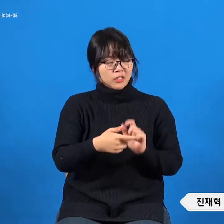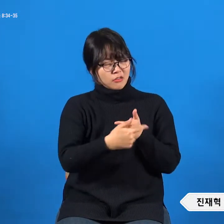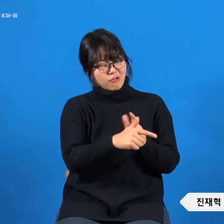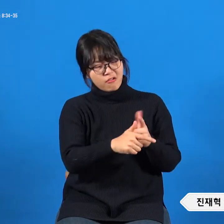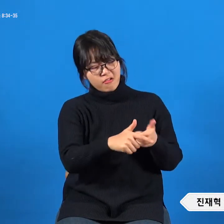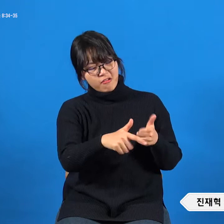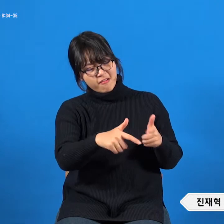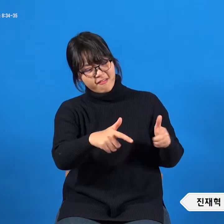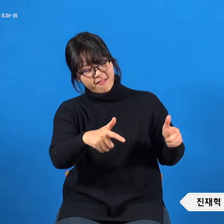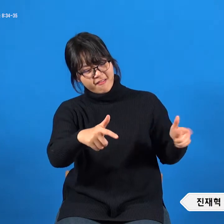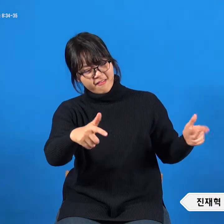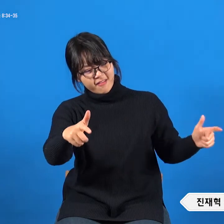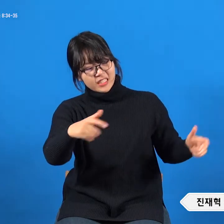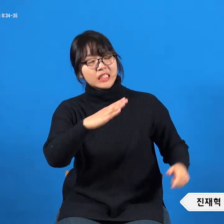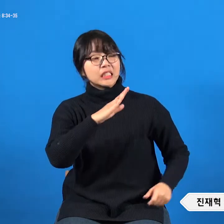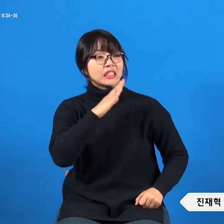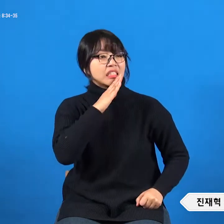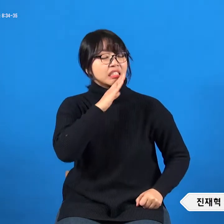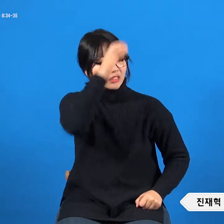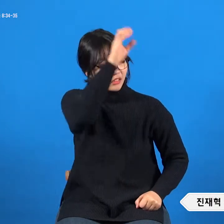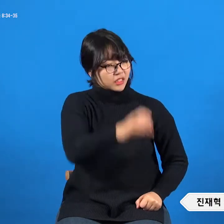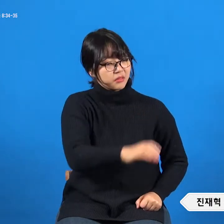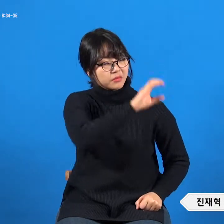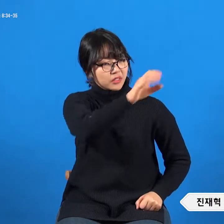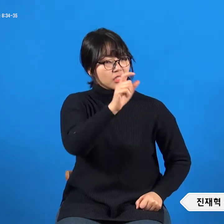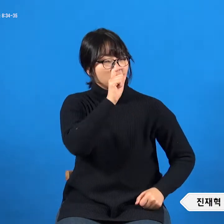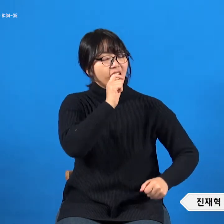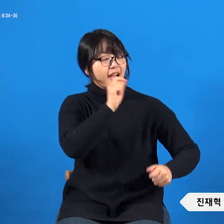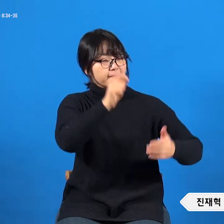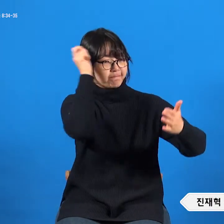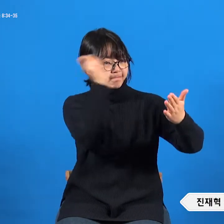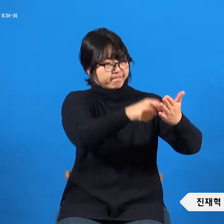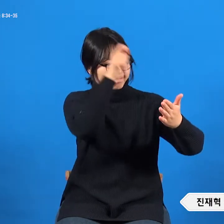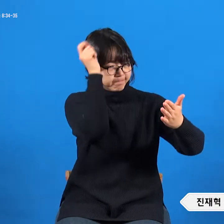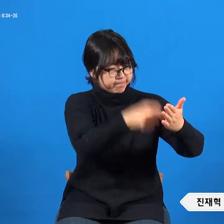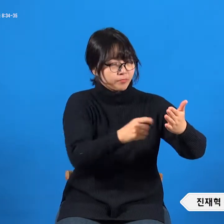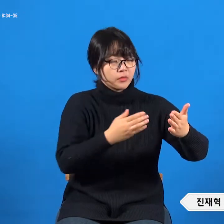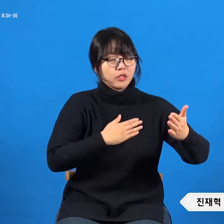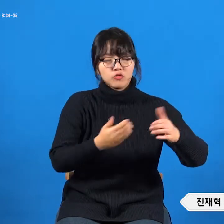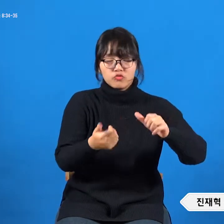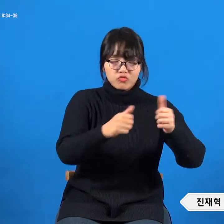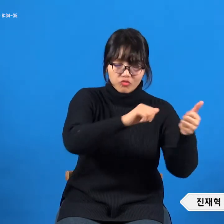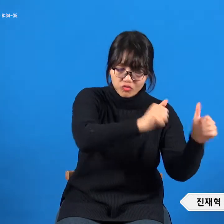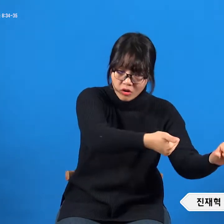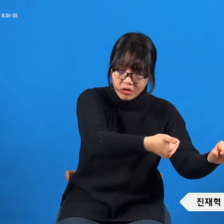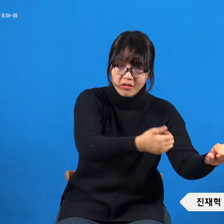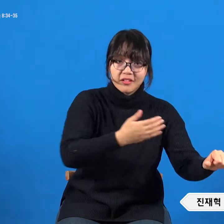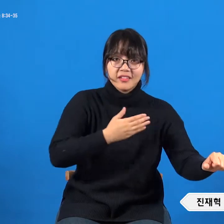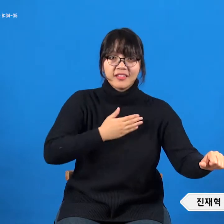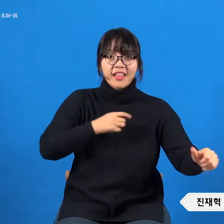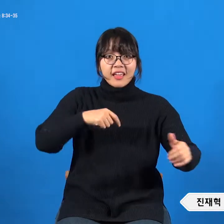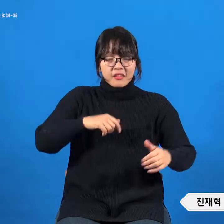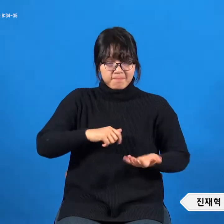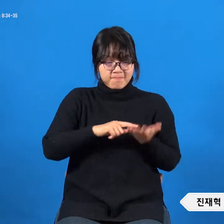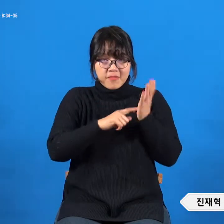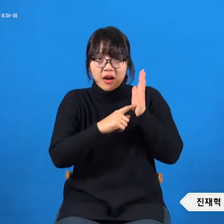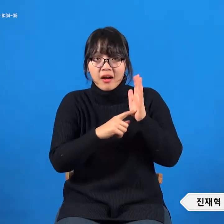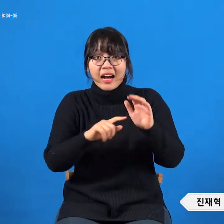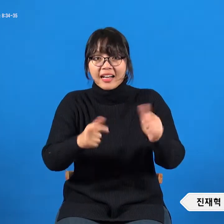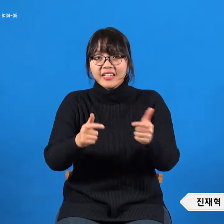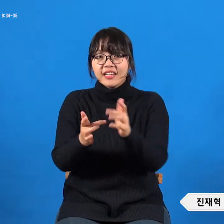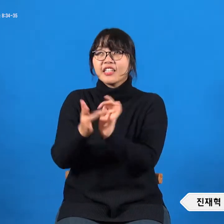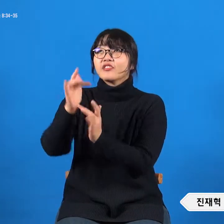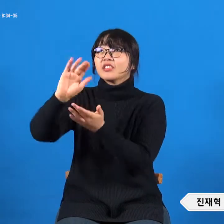모든 것들을 정말 십자가에 못 박으며 내가 죽음으로 내 안에 예수 그리스도의